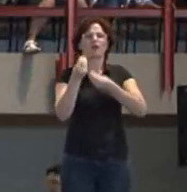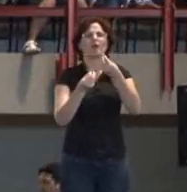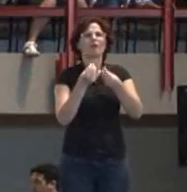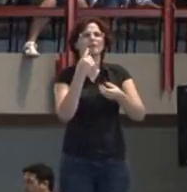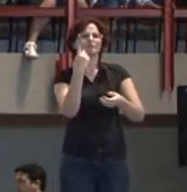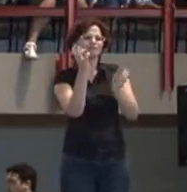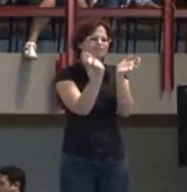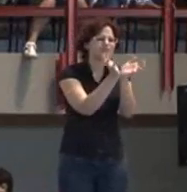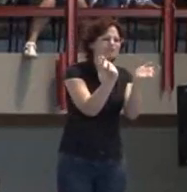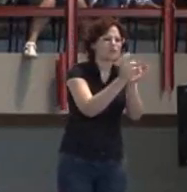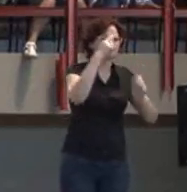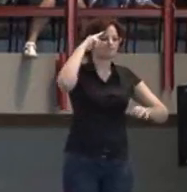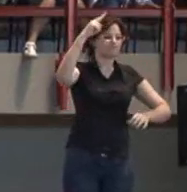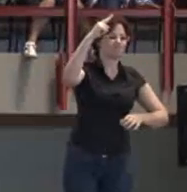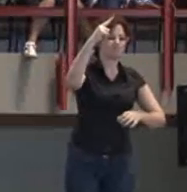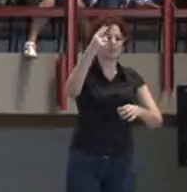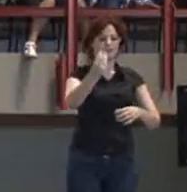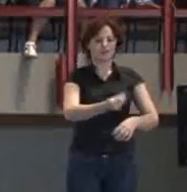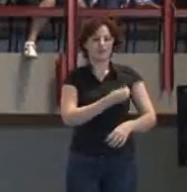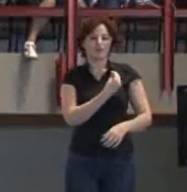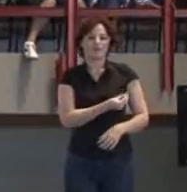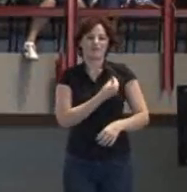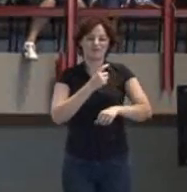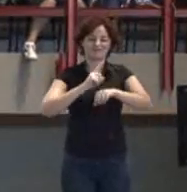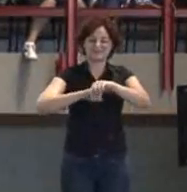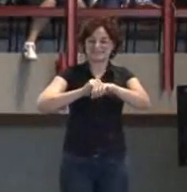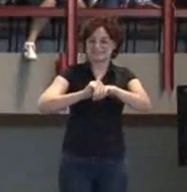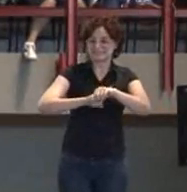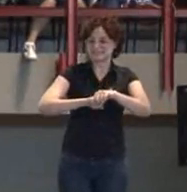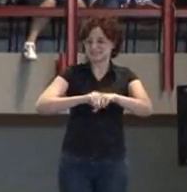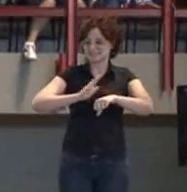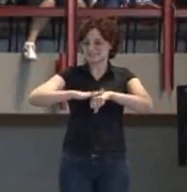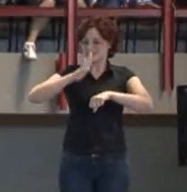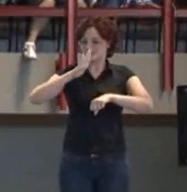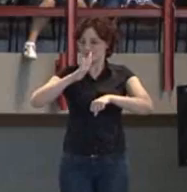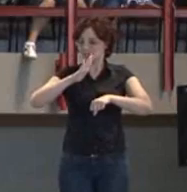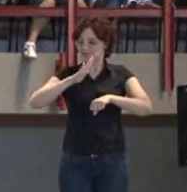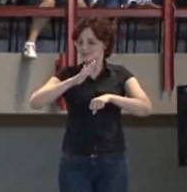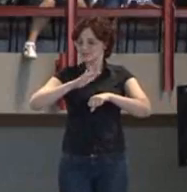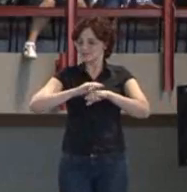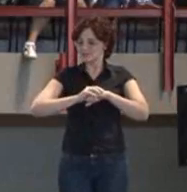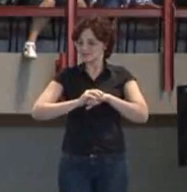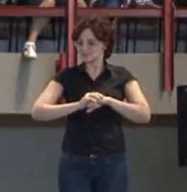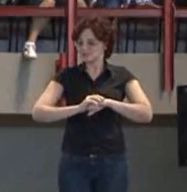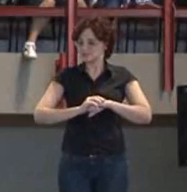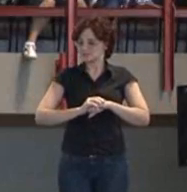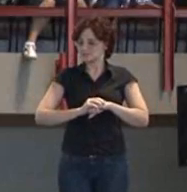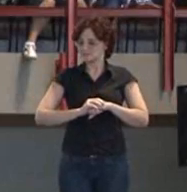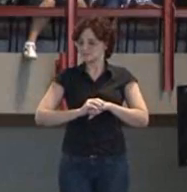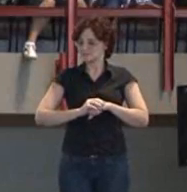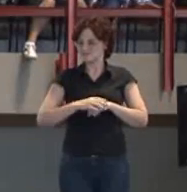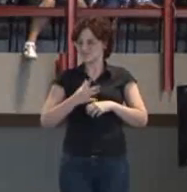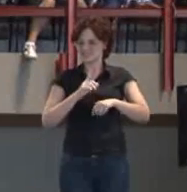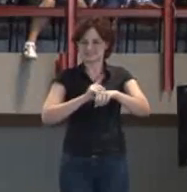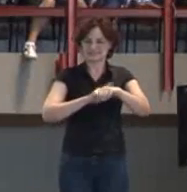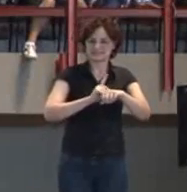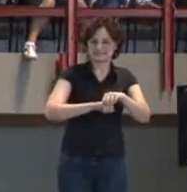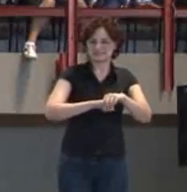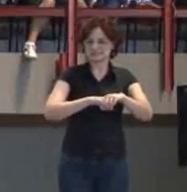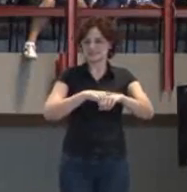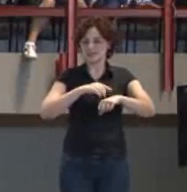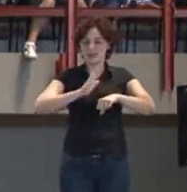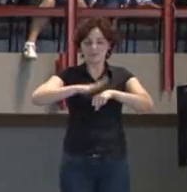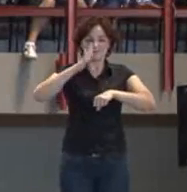viveram alguns dos momentos mais no caso alguns dos momentos